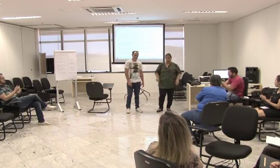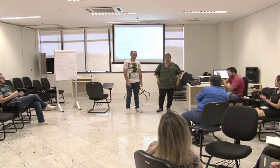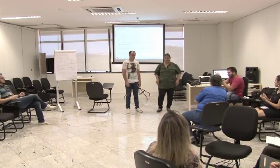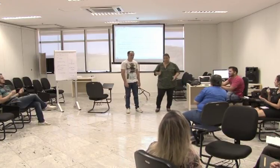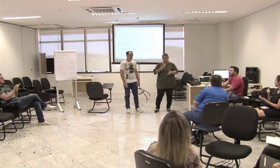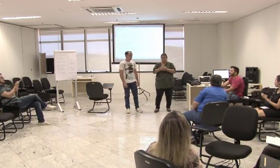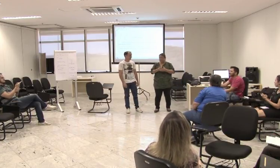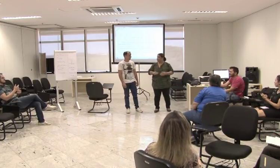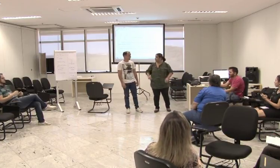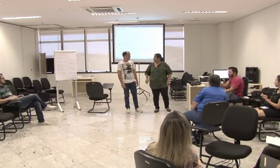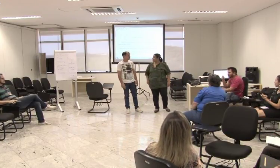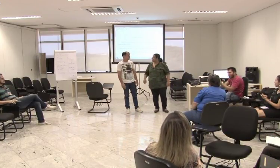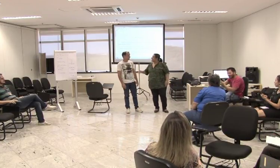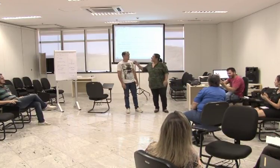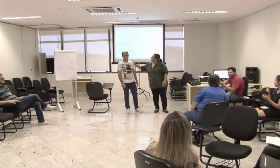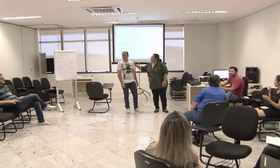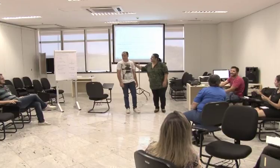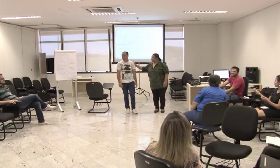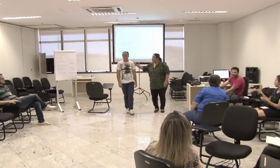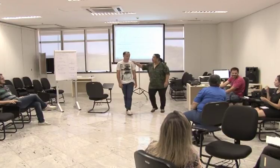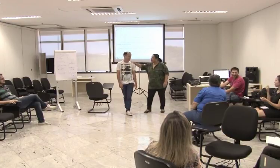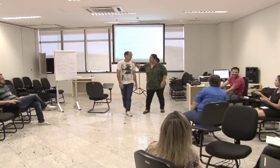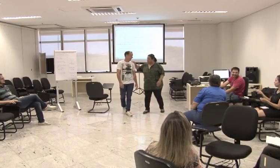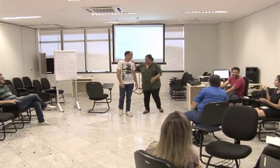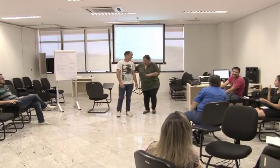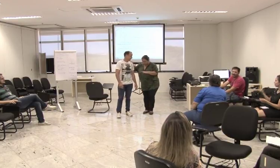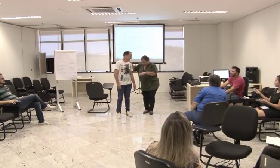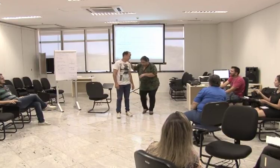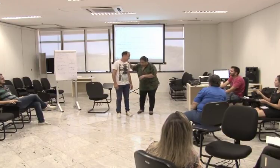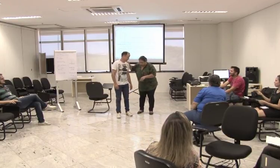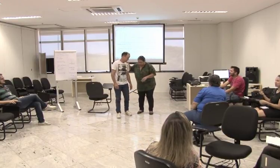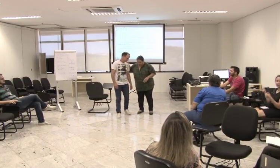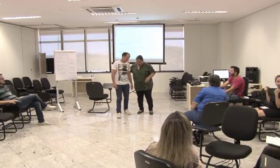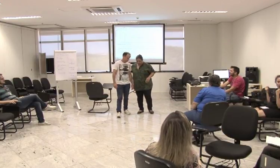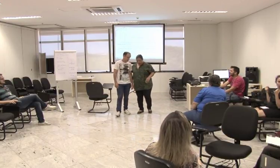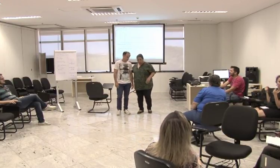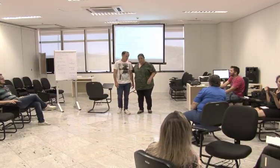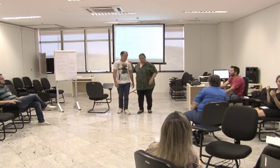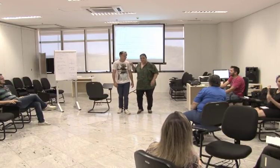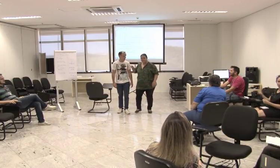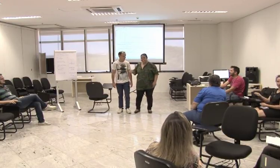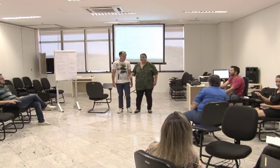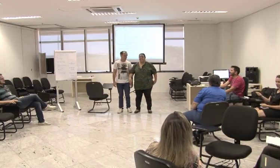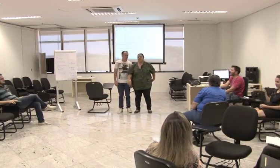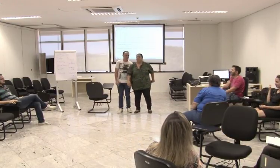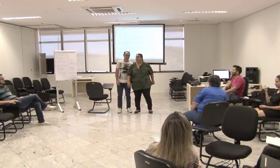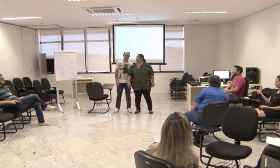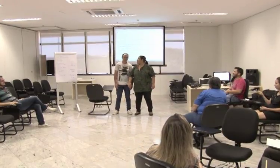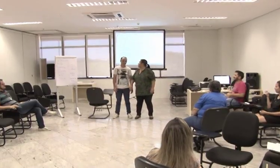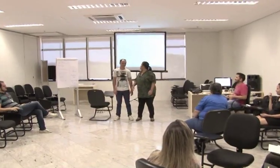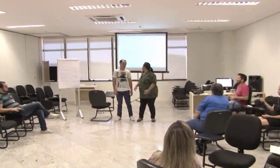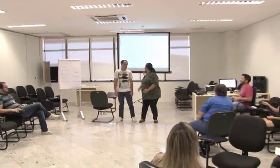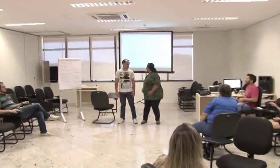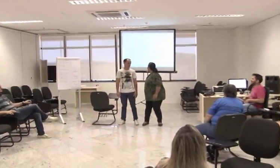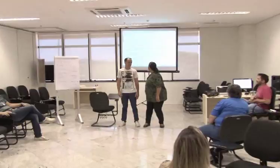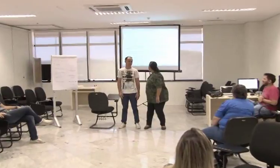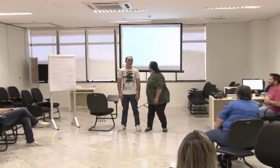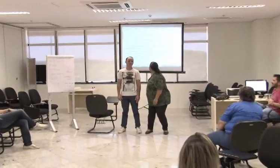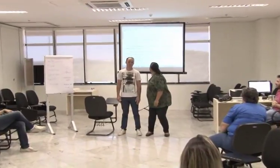Eu achei rápido, por isso que eu não consegui incorporar. Foi ótimo, calma. Volta aqui, calma. Vamos lá.